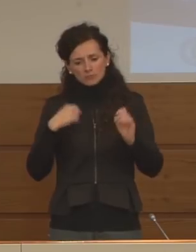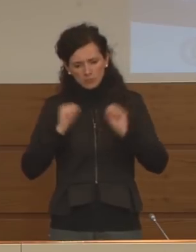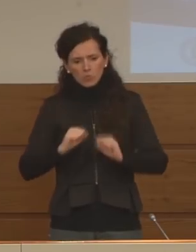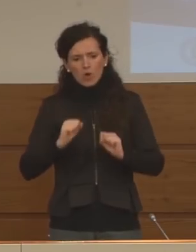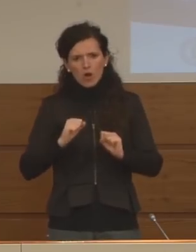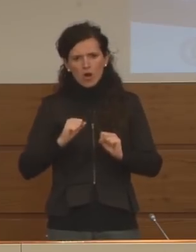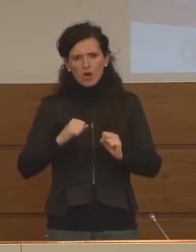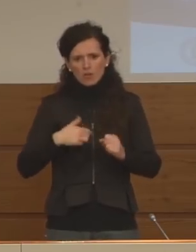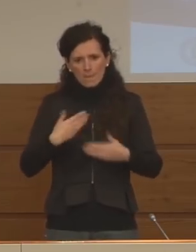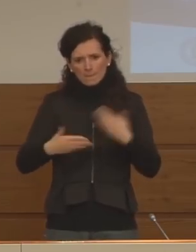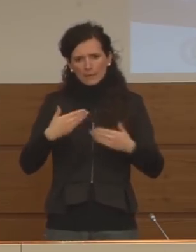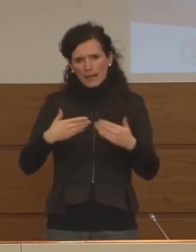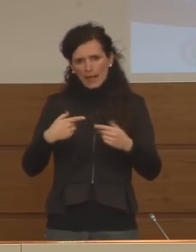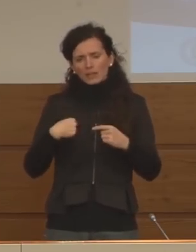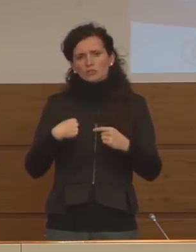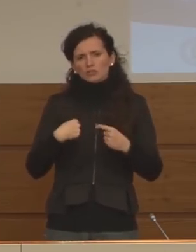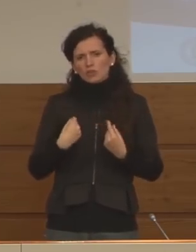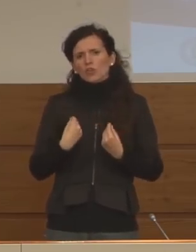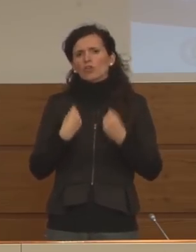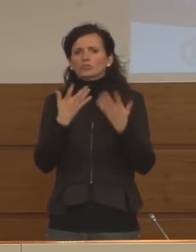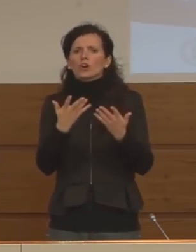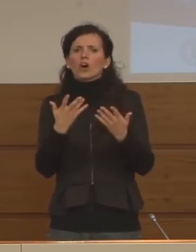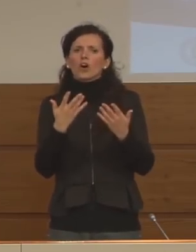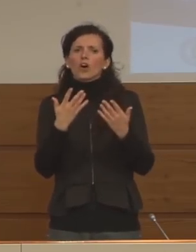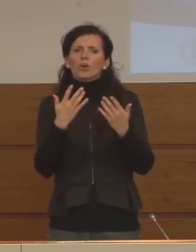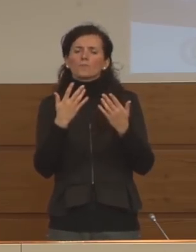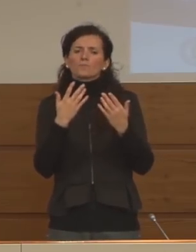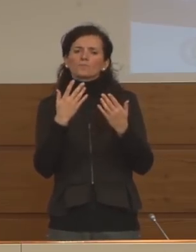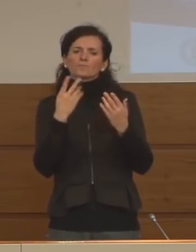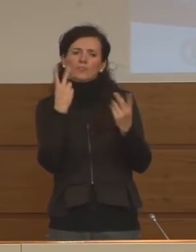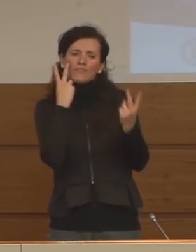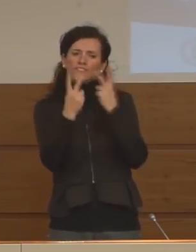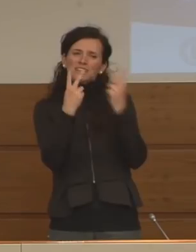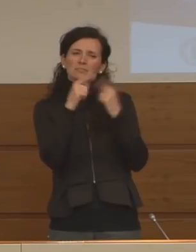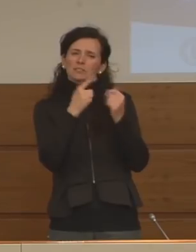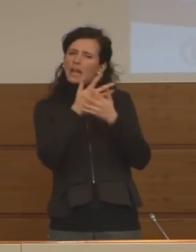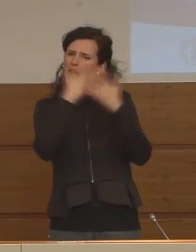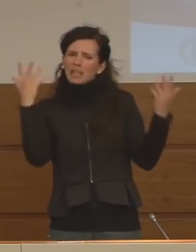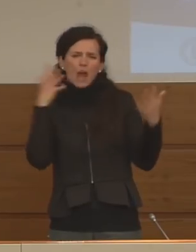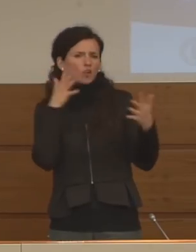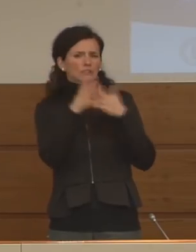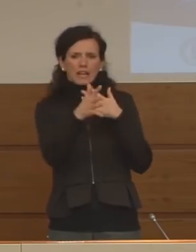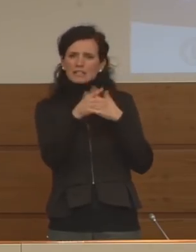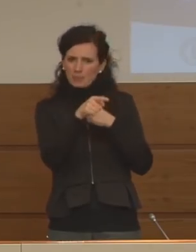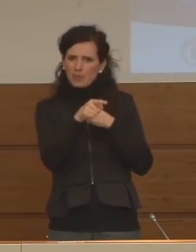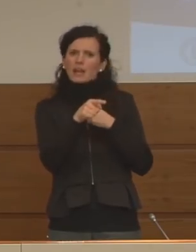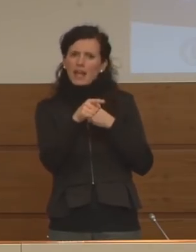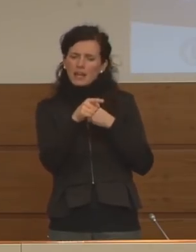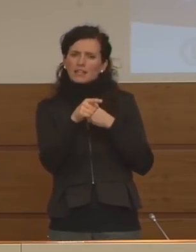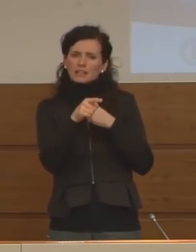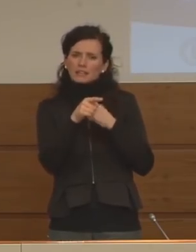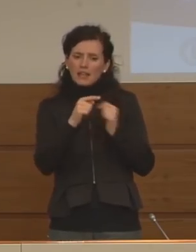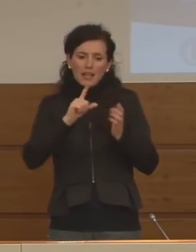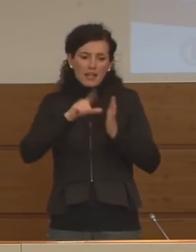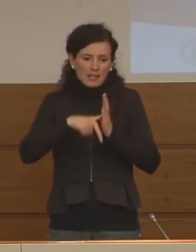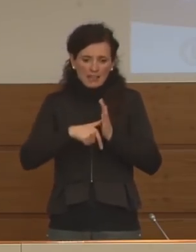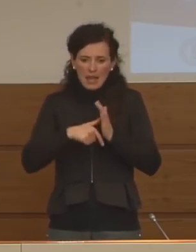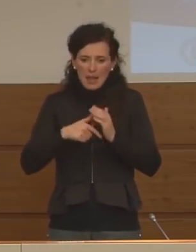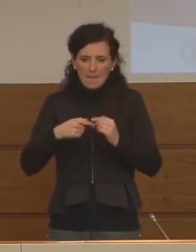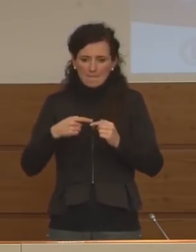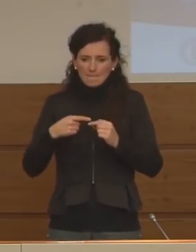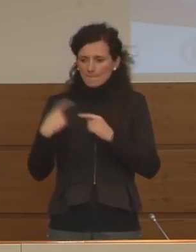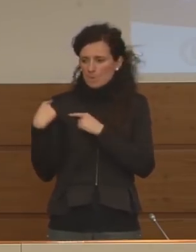dare una visibilità puntuale se vuole anche reiterata nel tempo